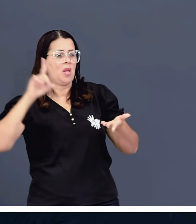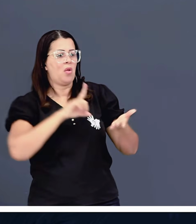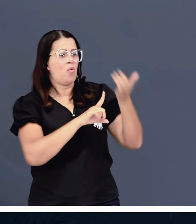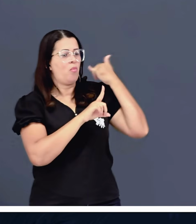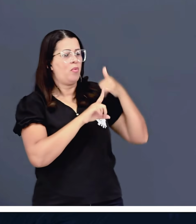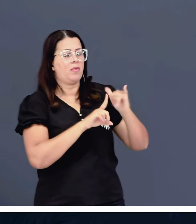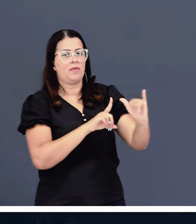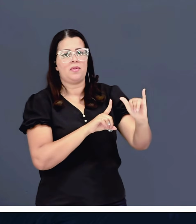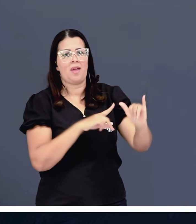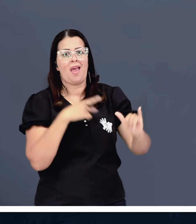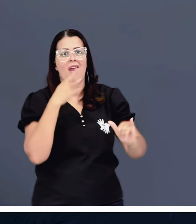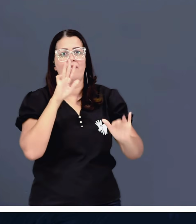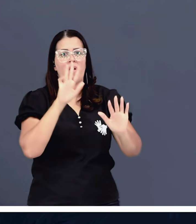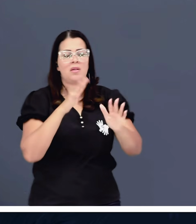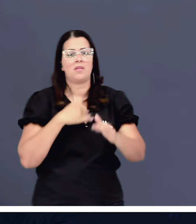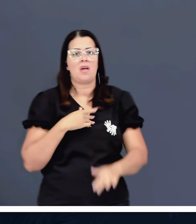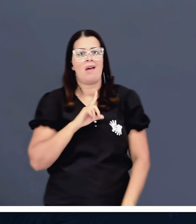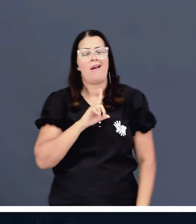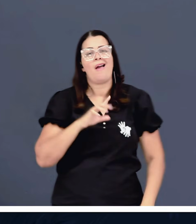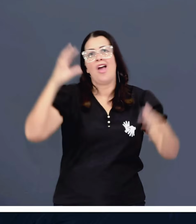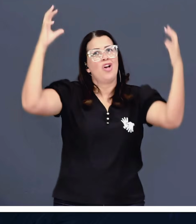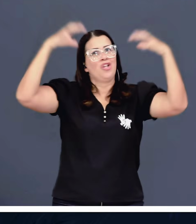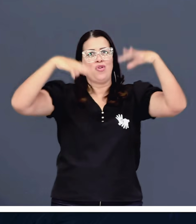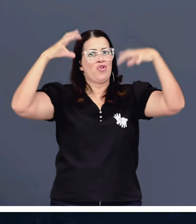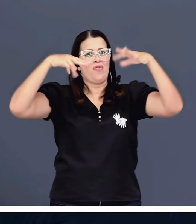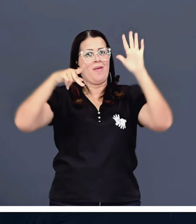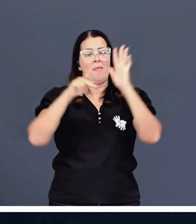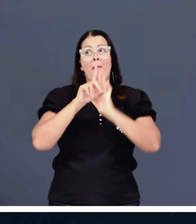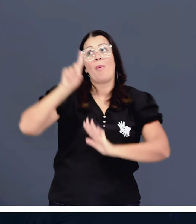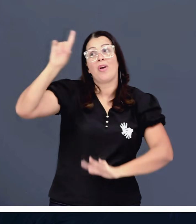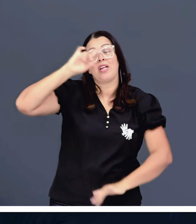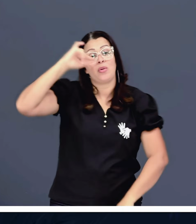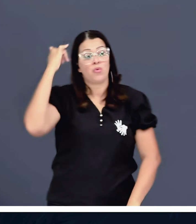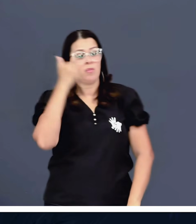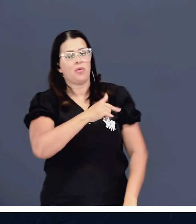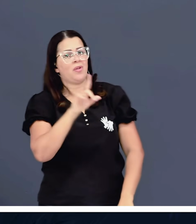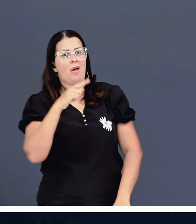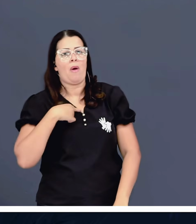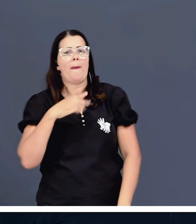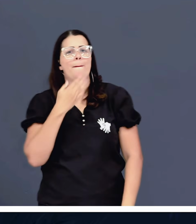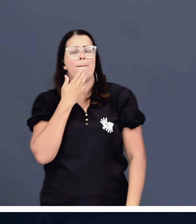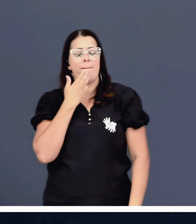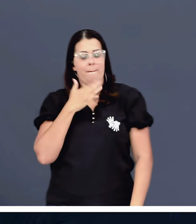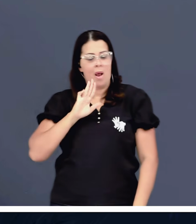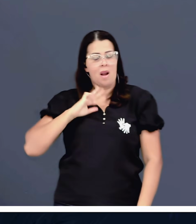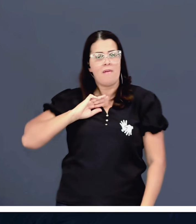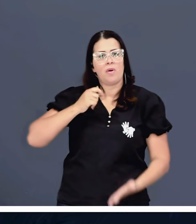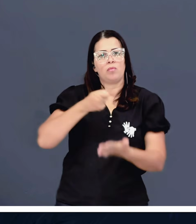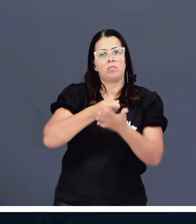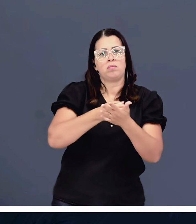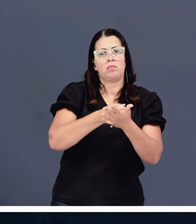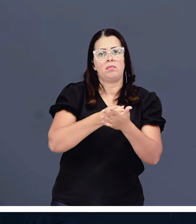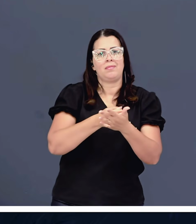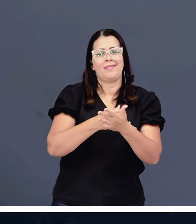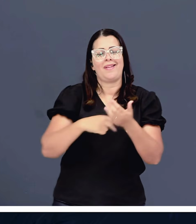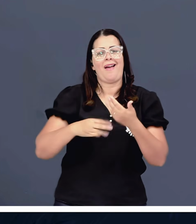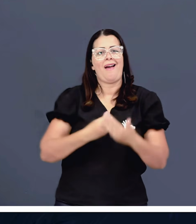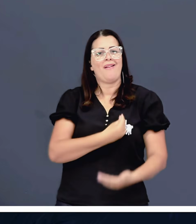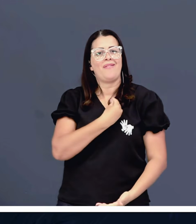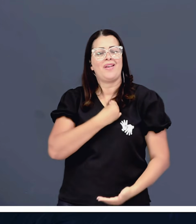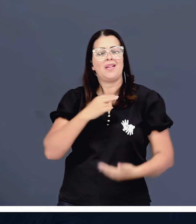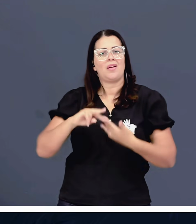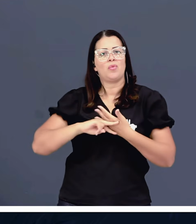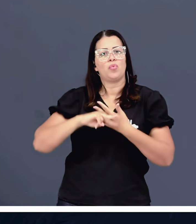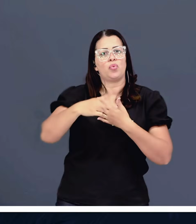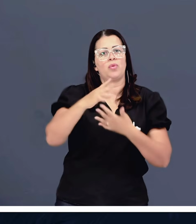não disse, não vai chover, assim diz o Senhor. Não, ele disse, segundo a minha palavra. E para a vida dele também teve consequências